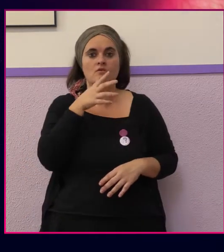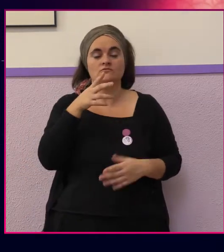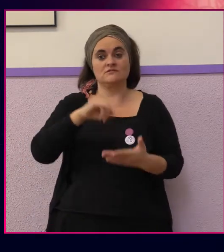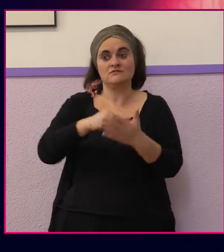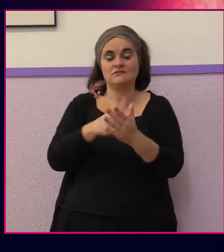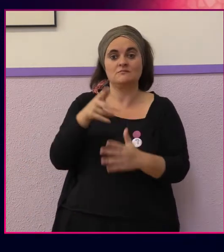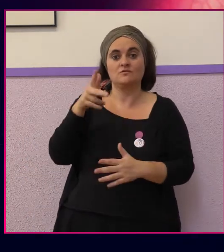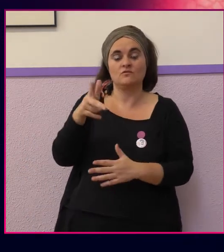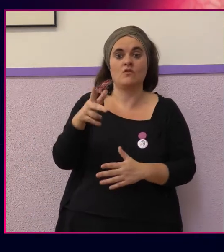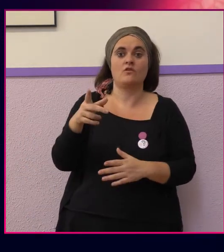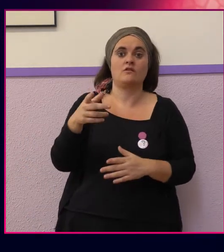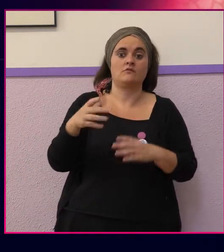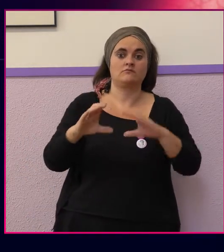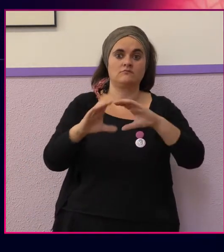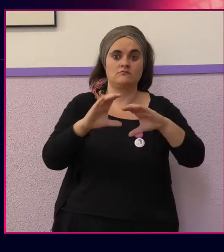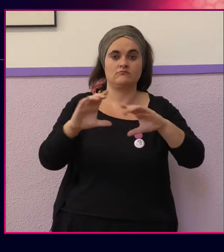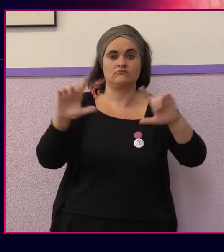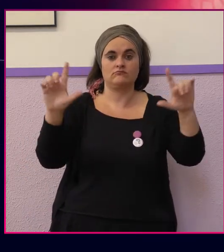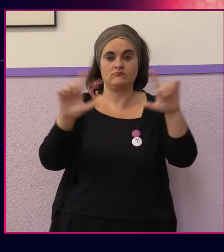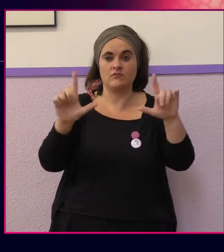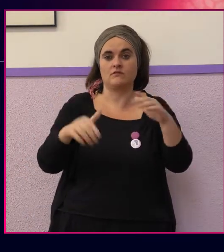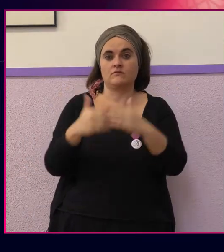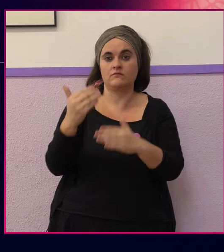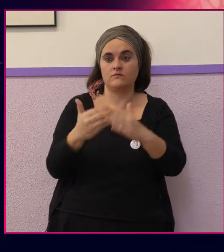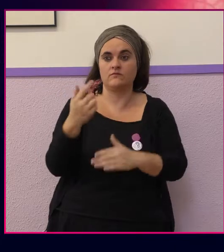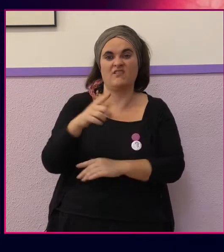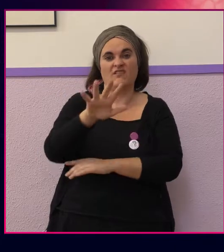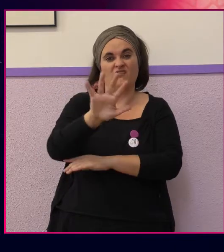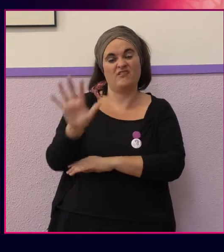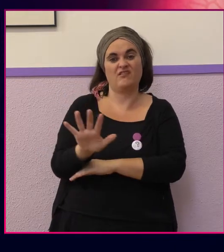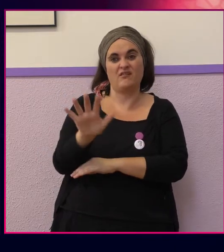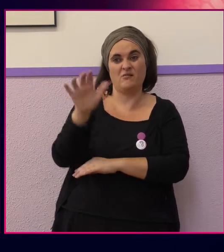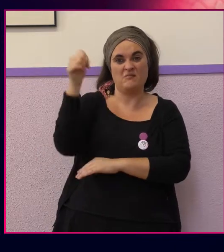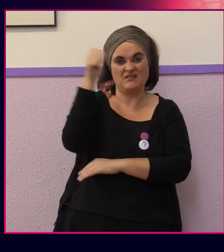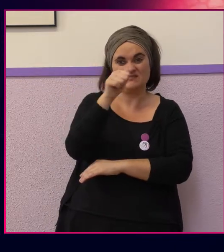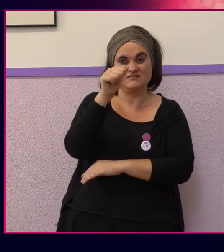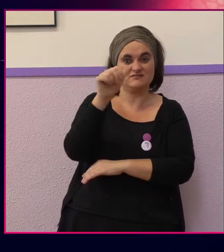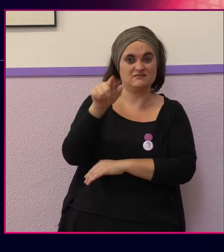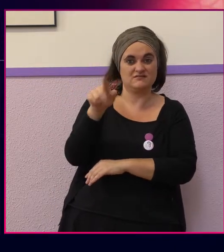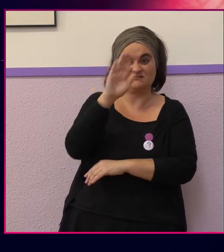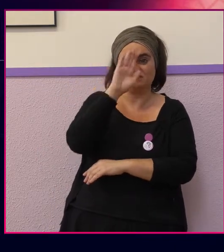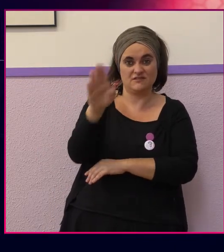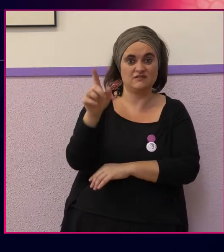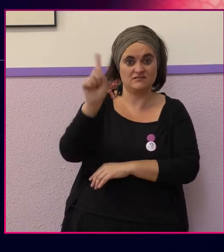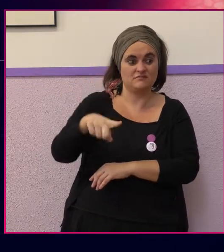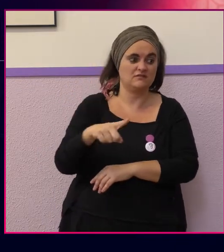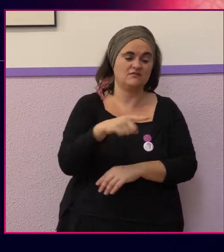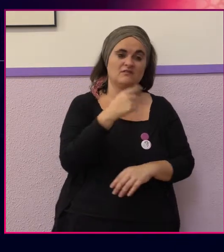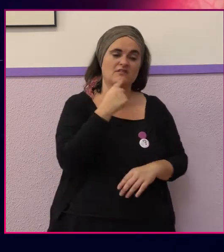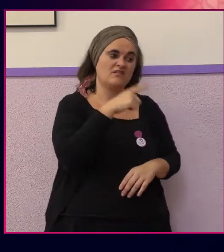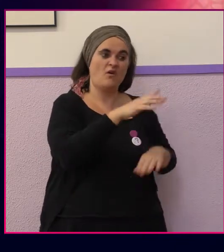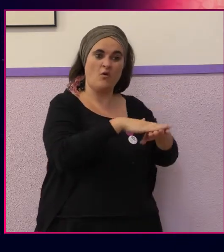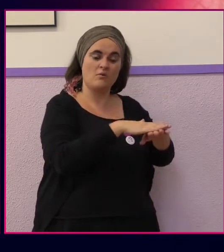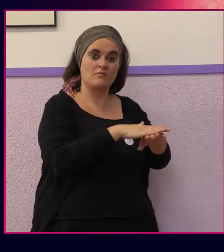egosten digute errua. Are gehiago batzuetan, gainera, lotxarik gabe jartzen dira erasotzaileen